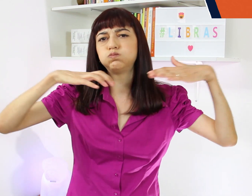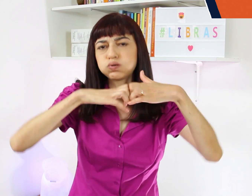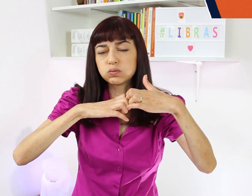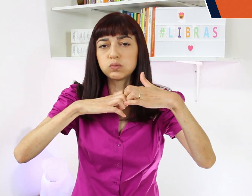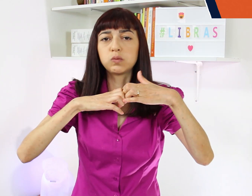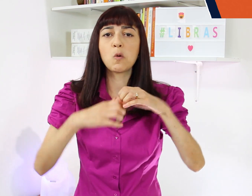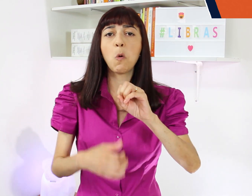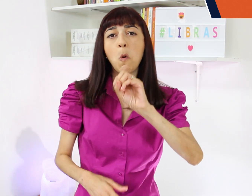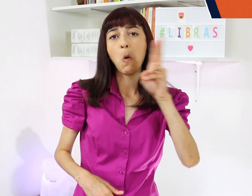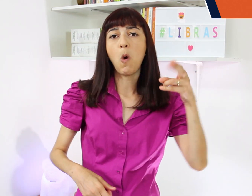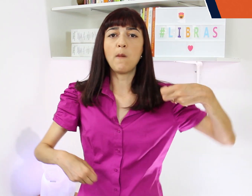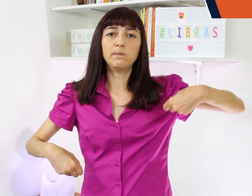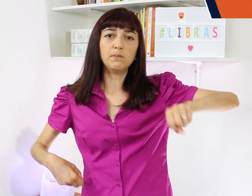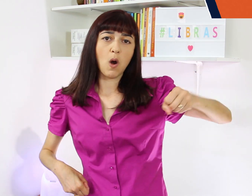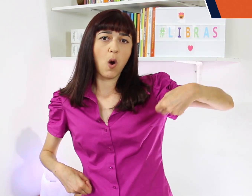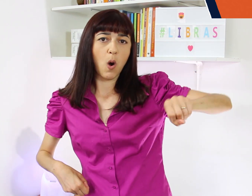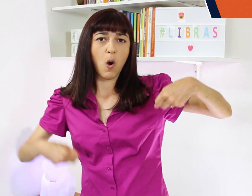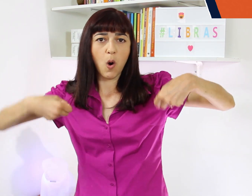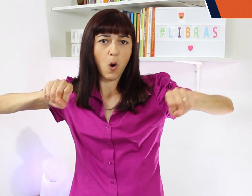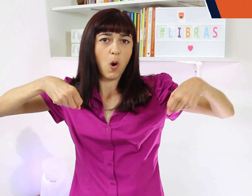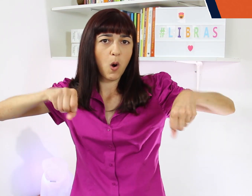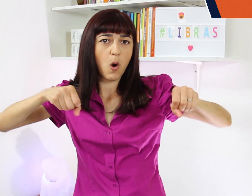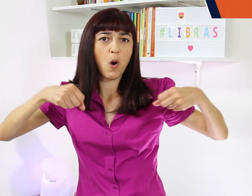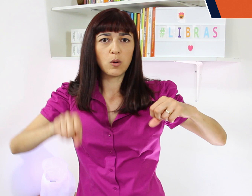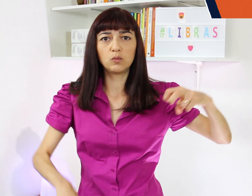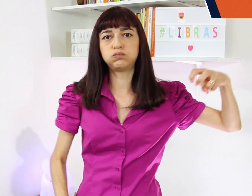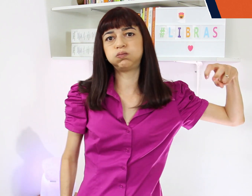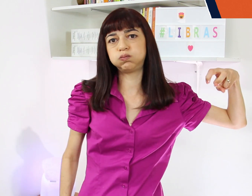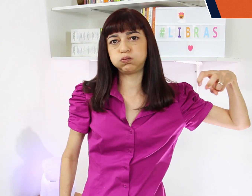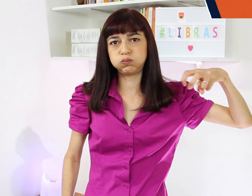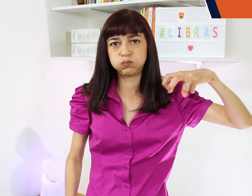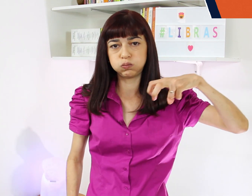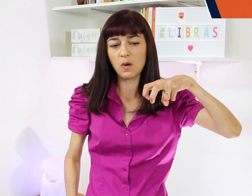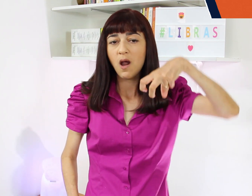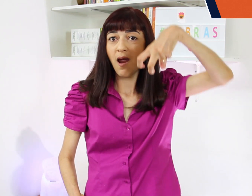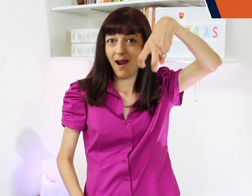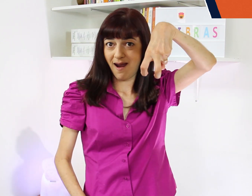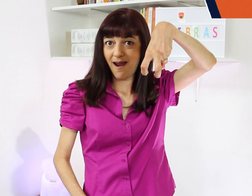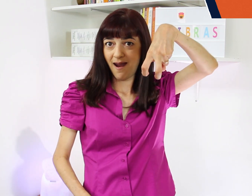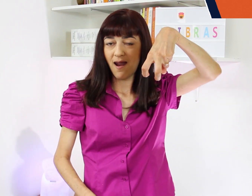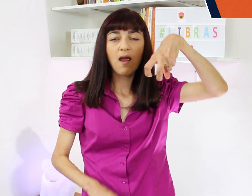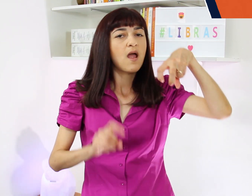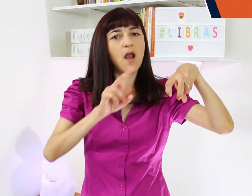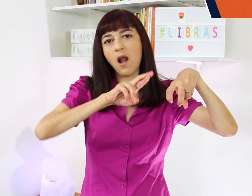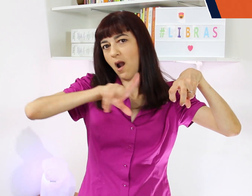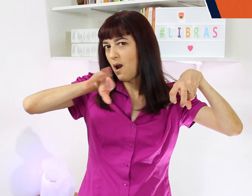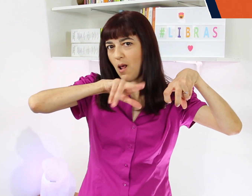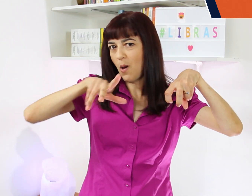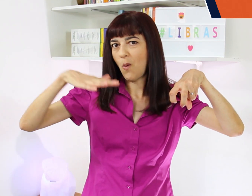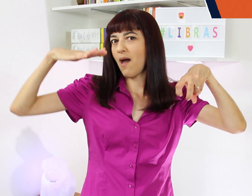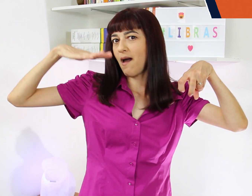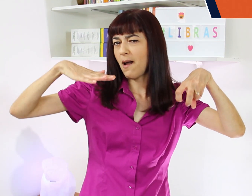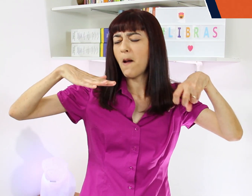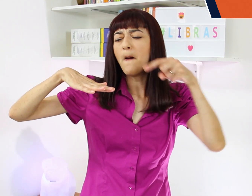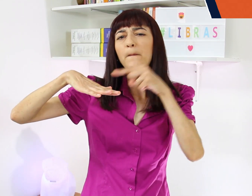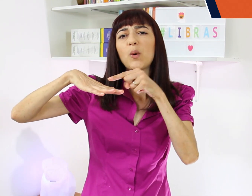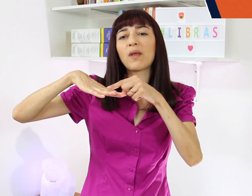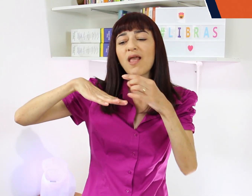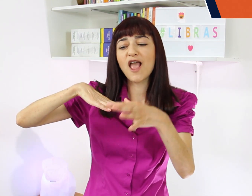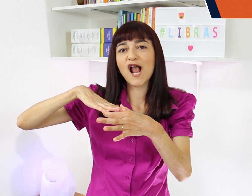Ou, por exemplo, se vocês quiserem dizer que era uma moto, veja que o classificador para a moto vai ser diferente. Não é igual o carro é um pouco maior, a